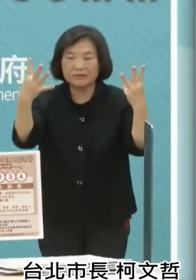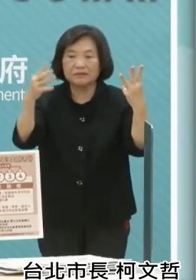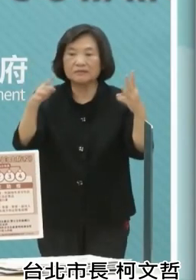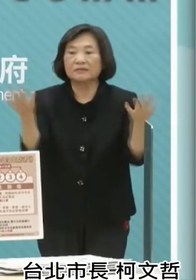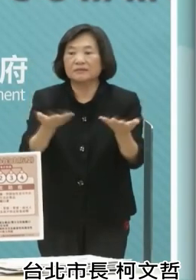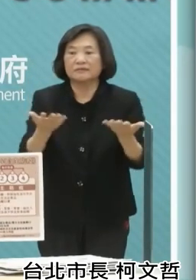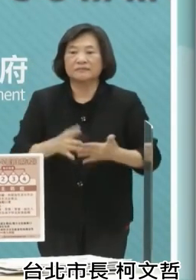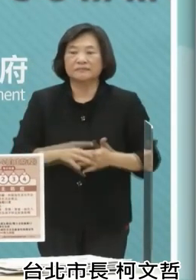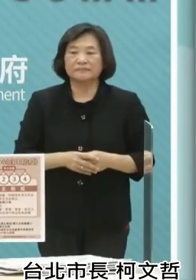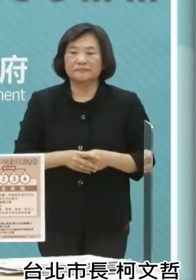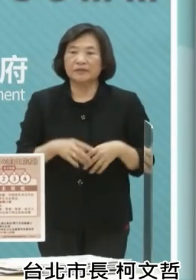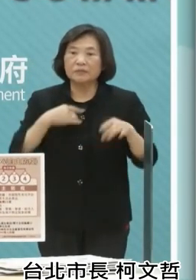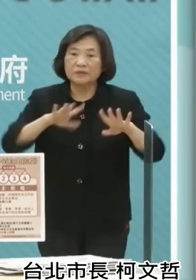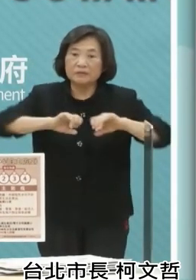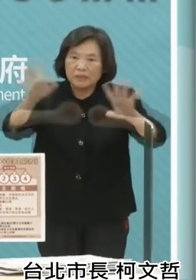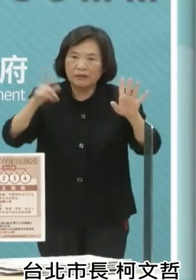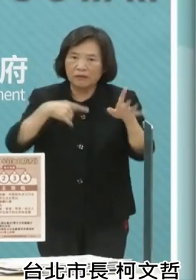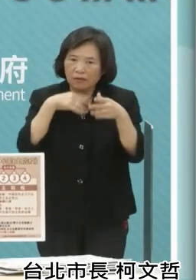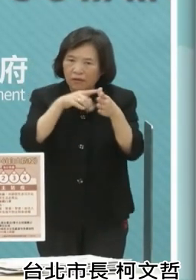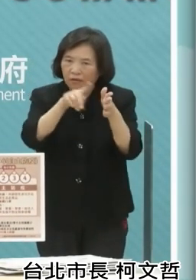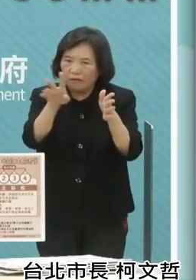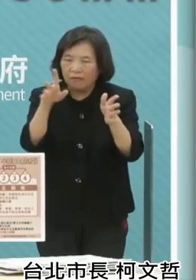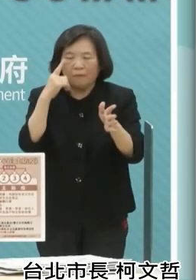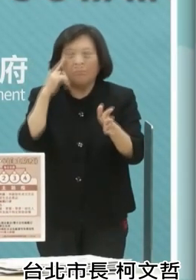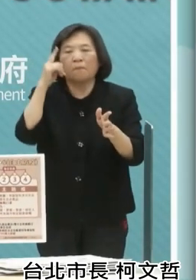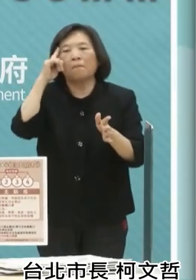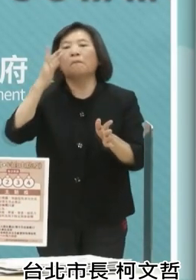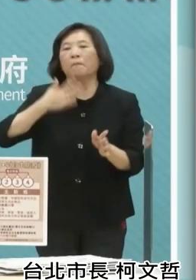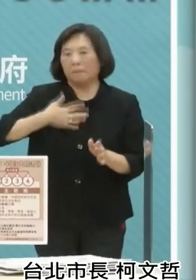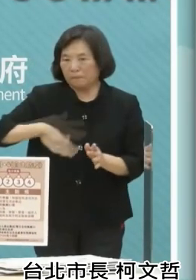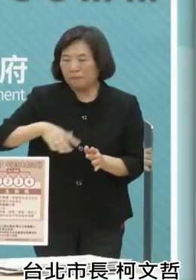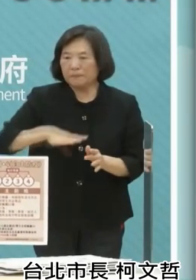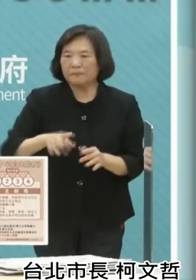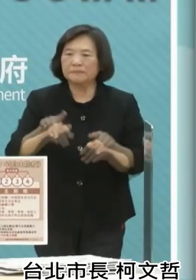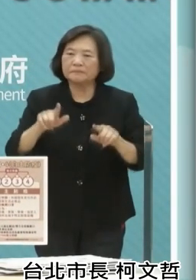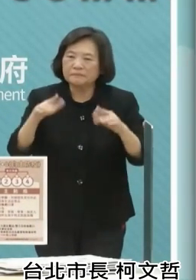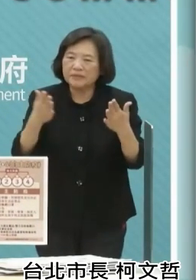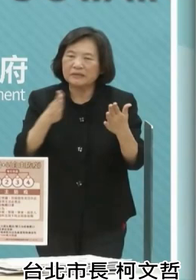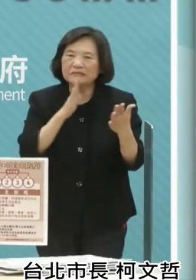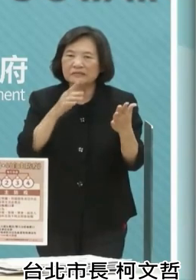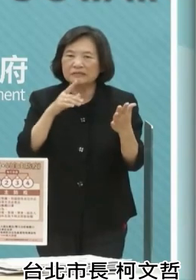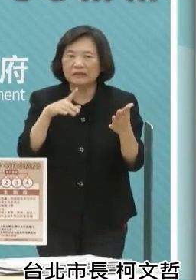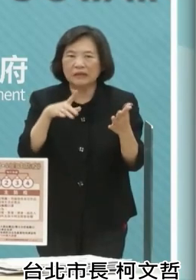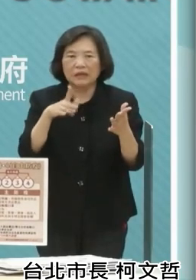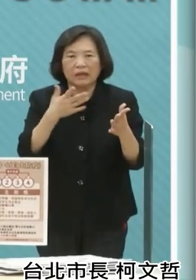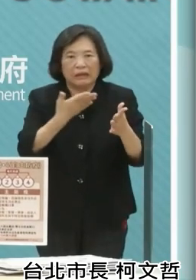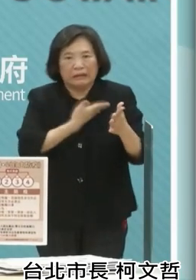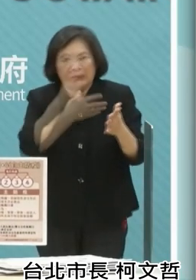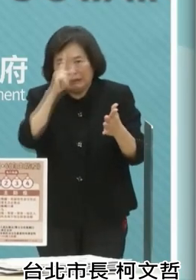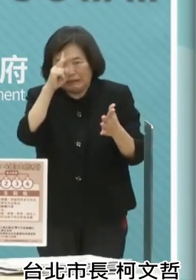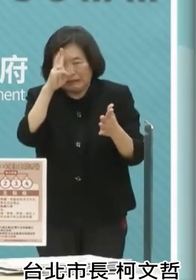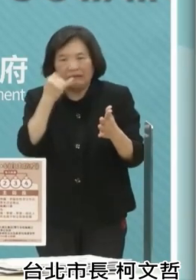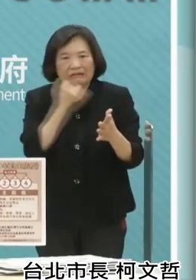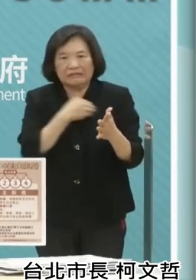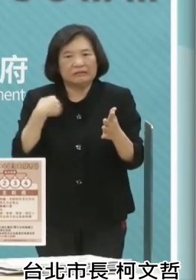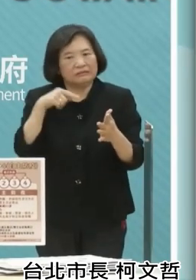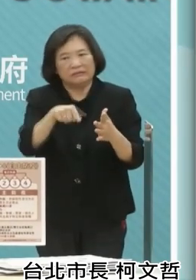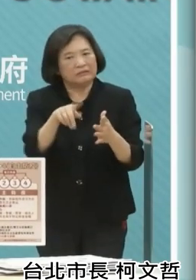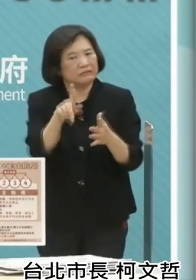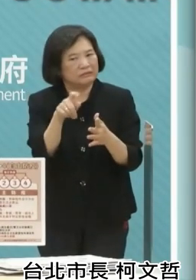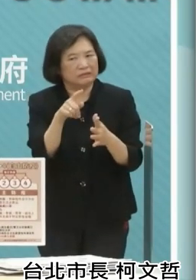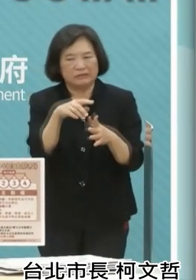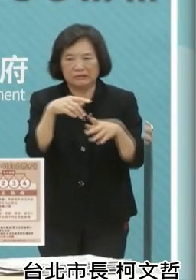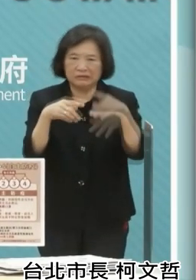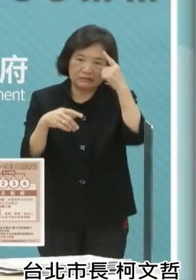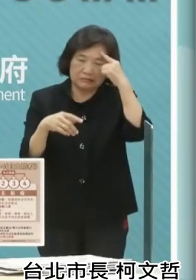你知道，但是我们非常清楚哦，这个大概撑不了几天的，哦，因为这个目前居家隔离